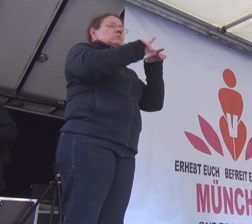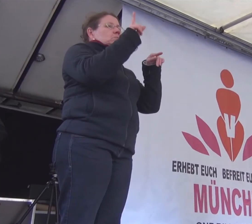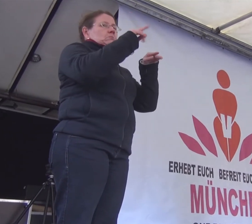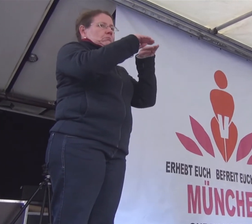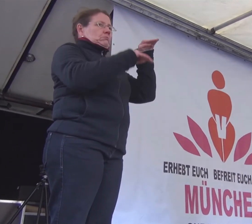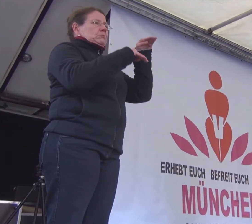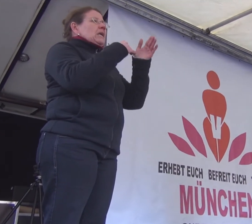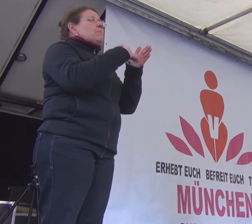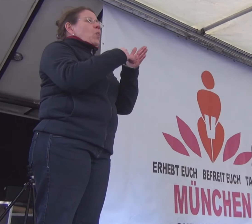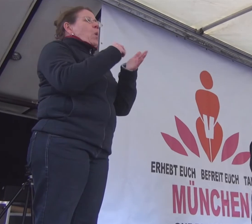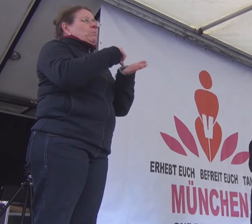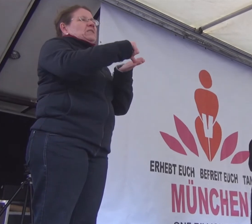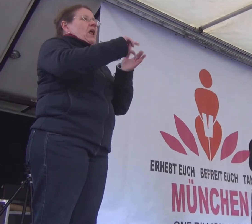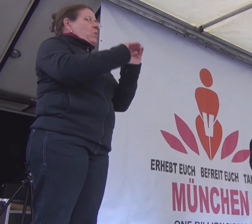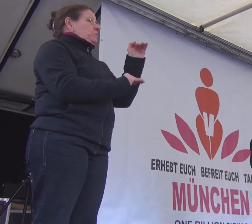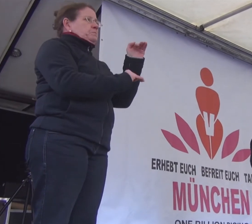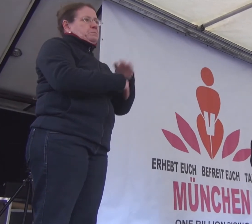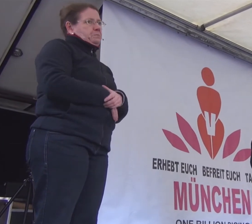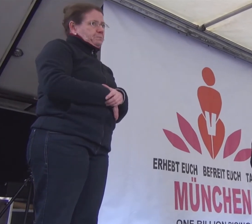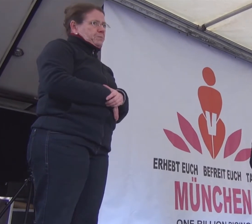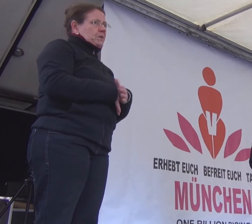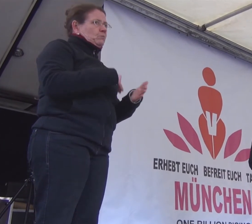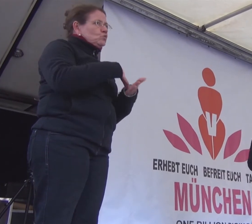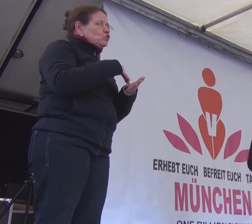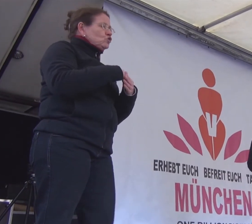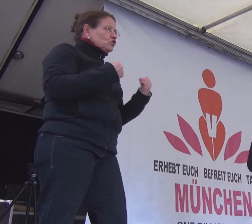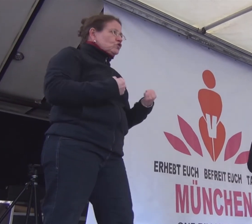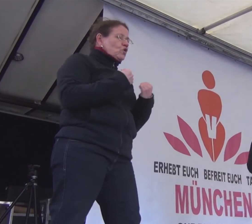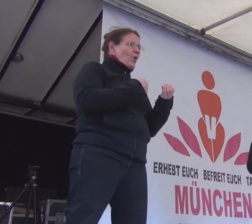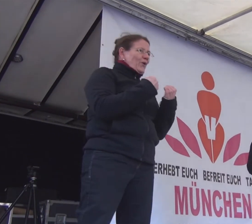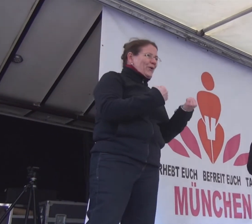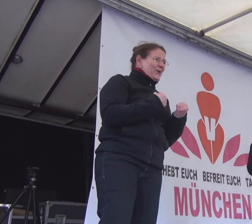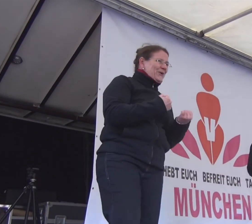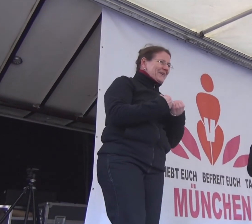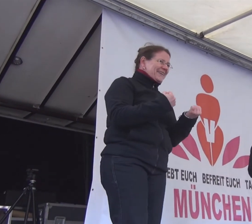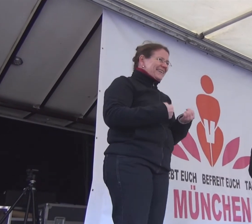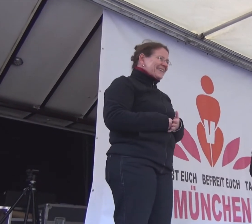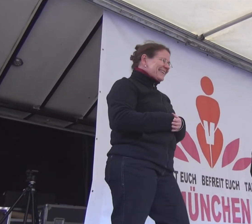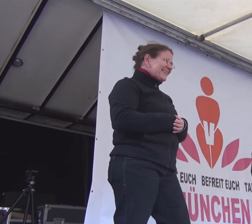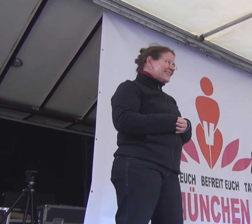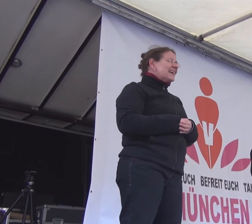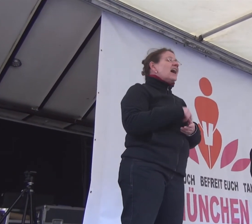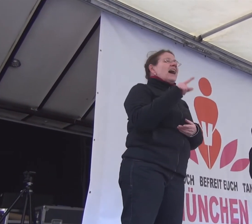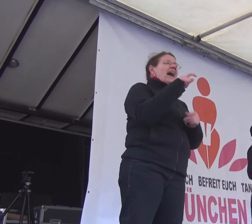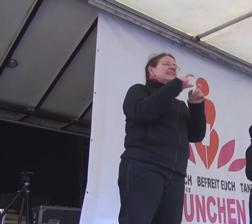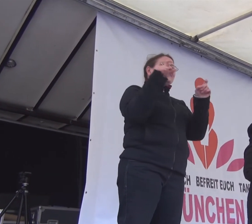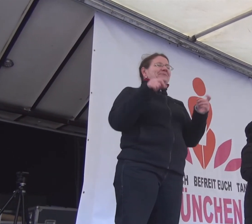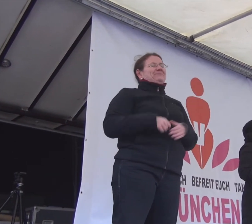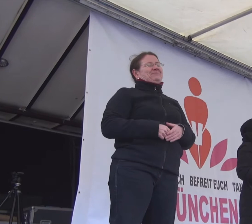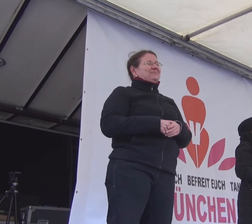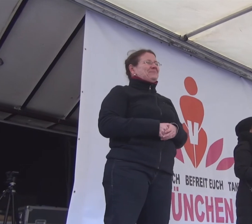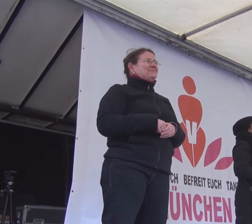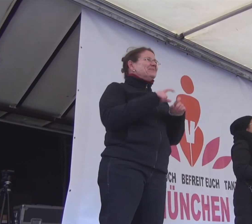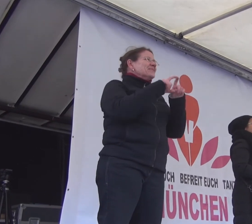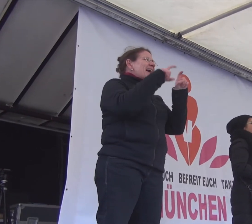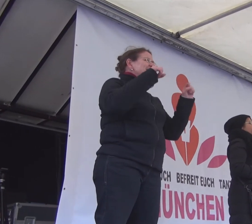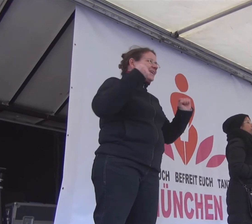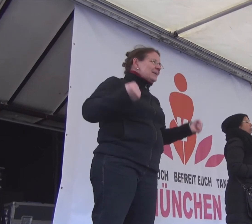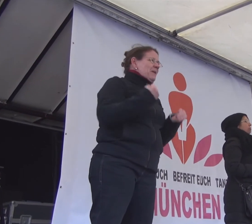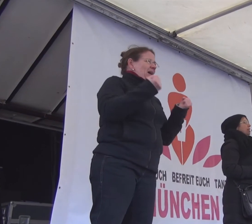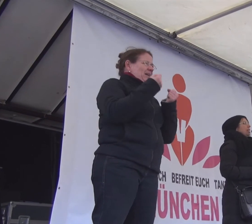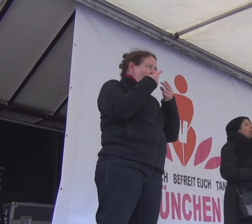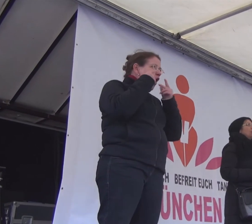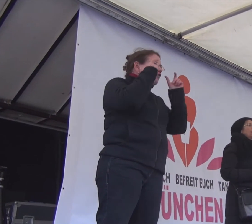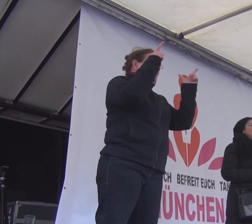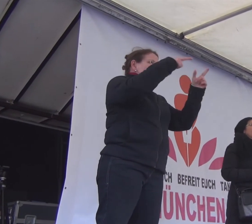viel für uns tun und machen. Ein weiteres Thema will ich unbedingt hier ansprechen. Die Frauen müssen auch